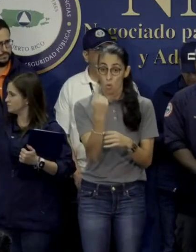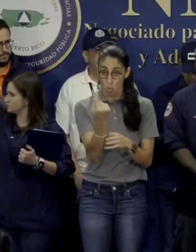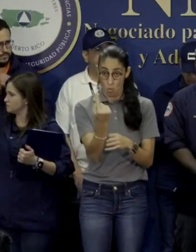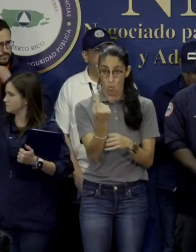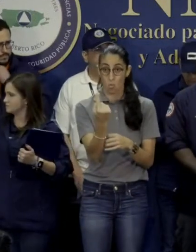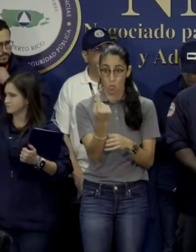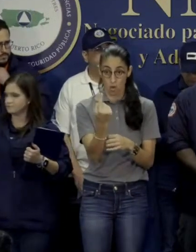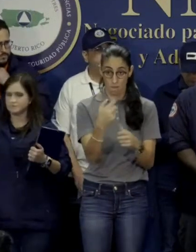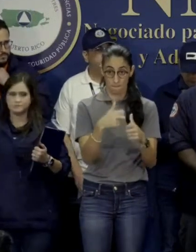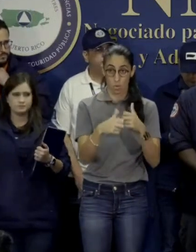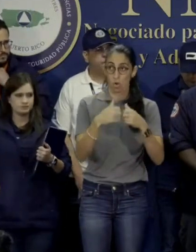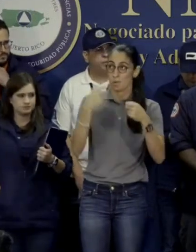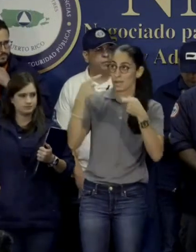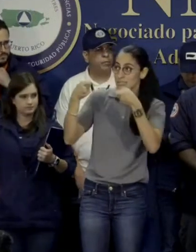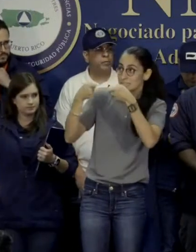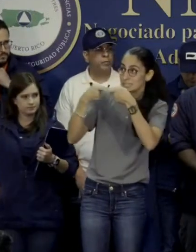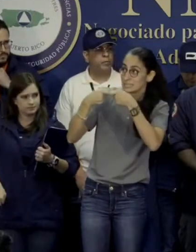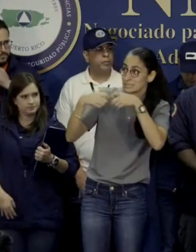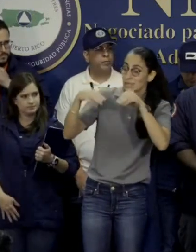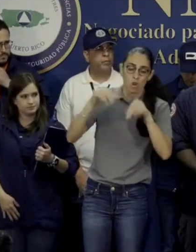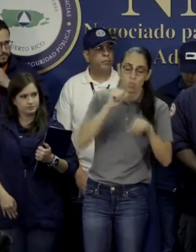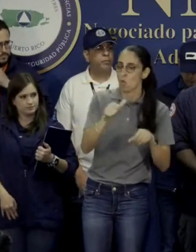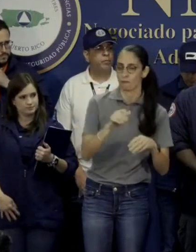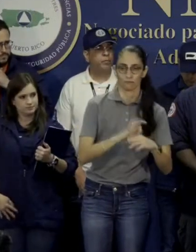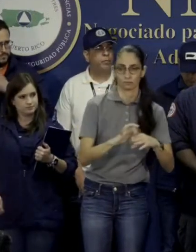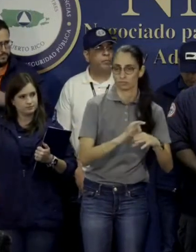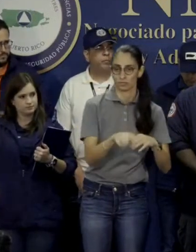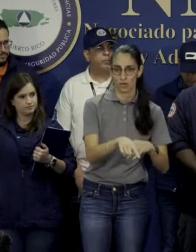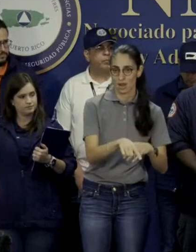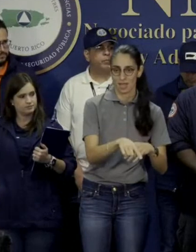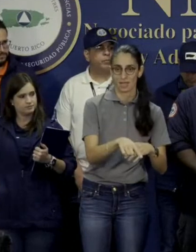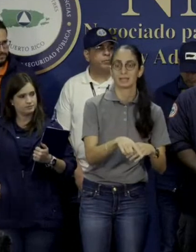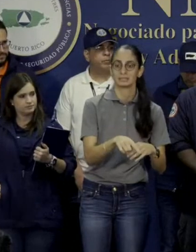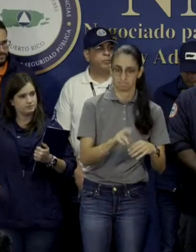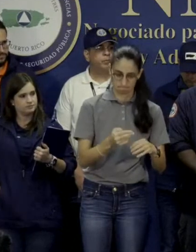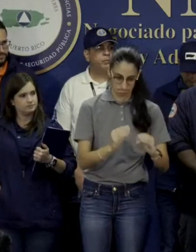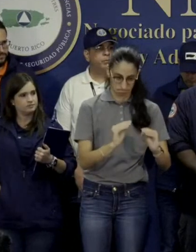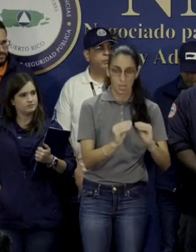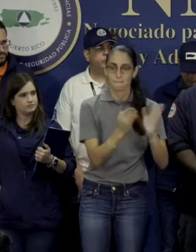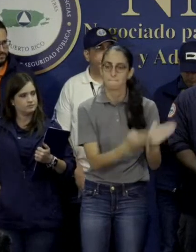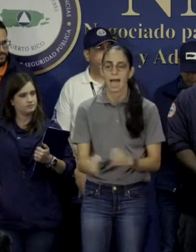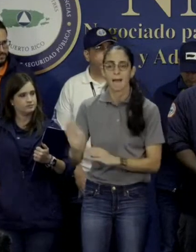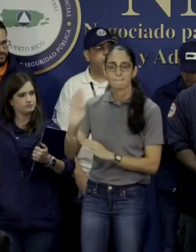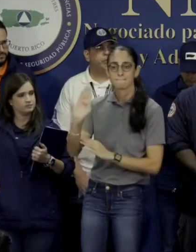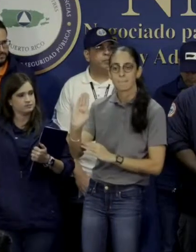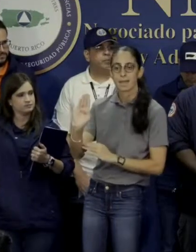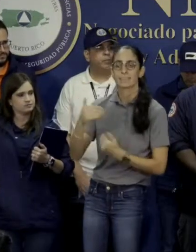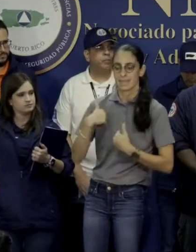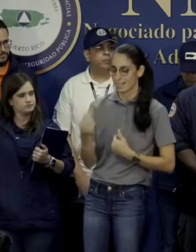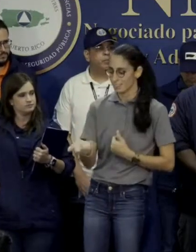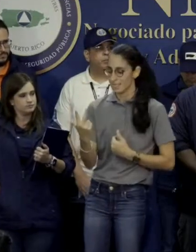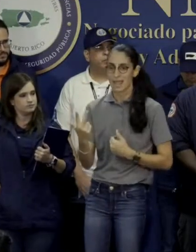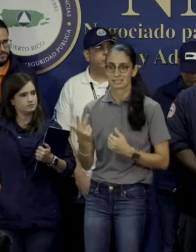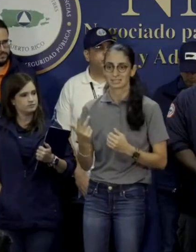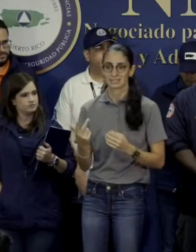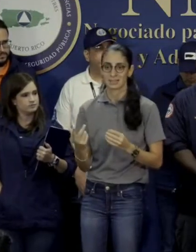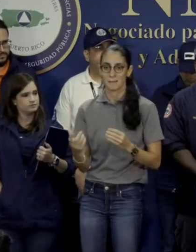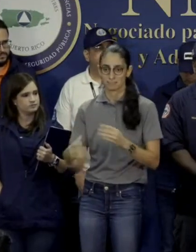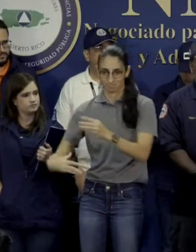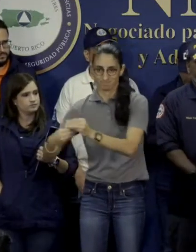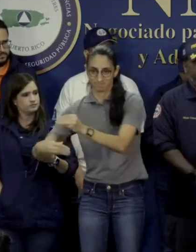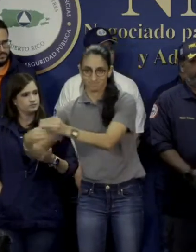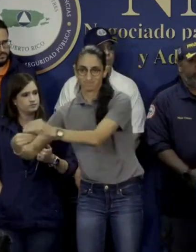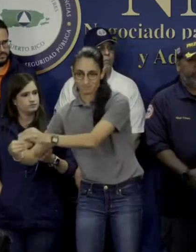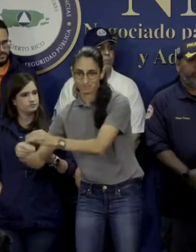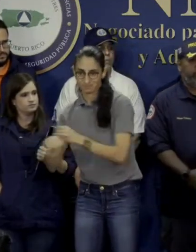bombas que por el problema de electricidad no prendió su generador. Ciertamente estábamos preparados con un plan B y teníamos 3 bombas portátiles. Las 3